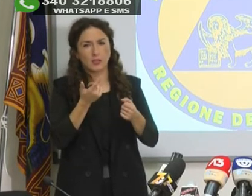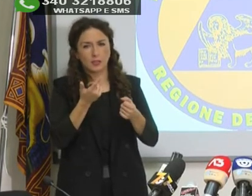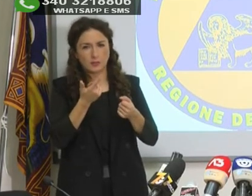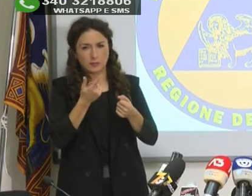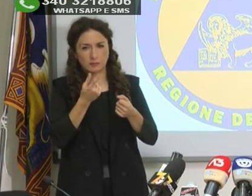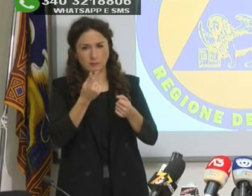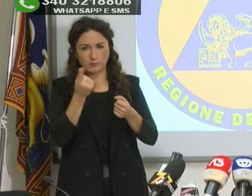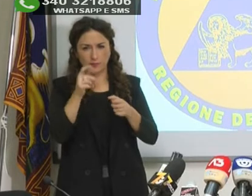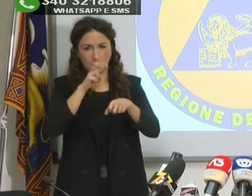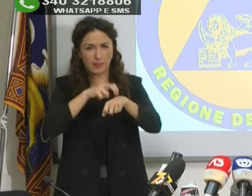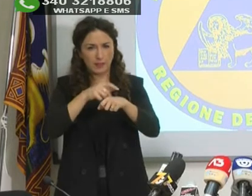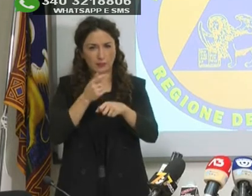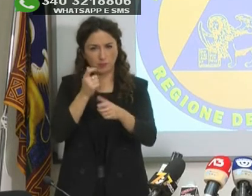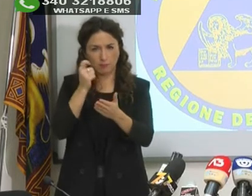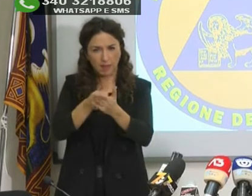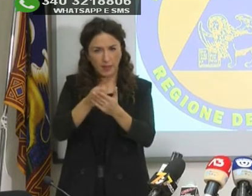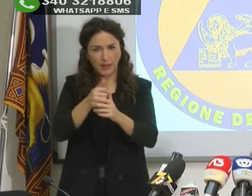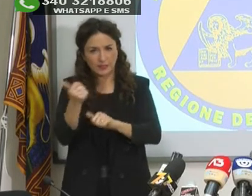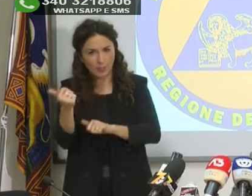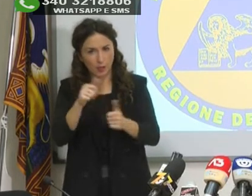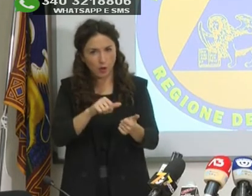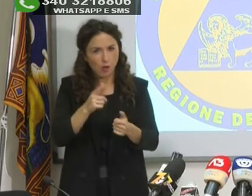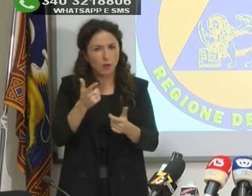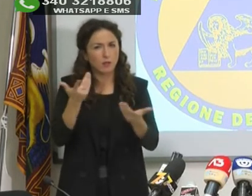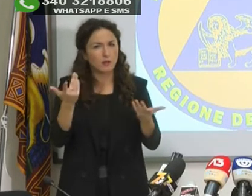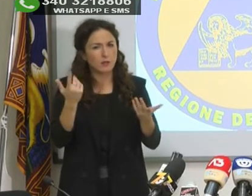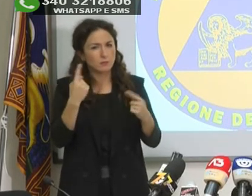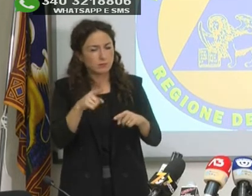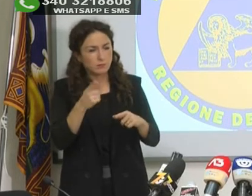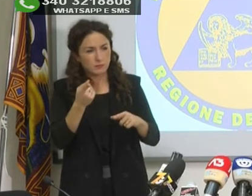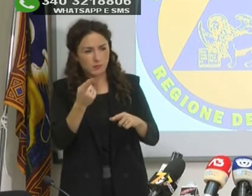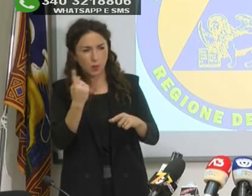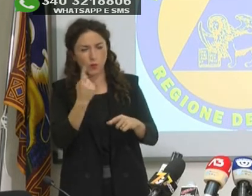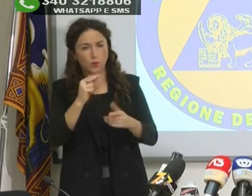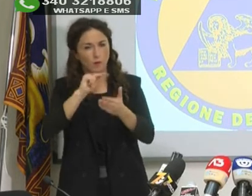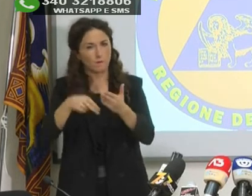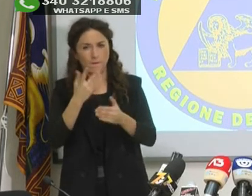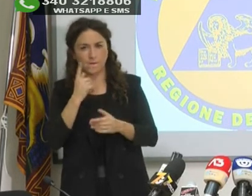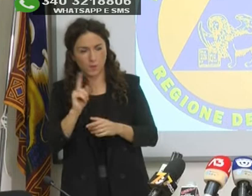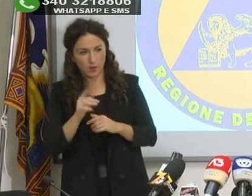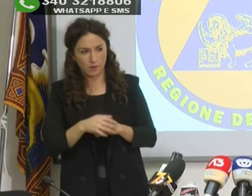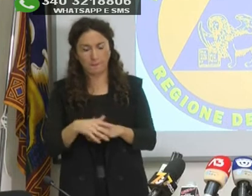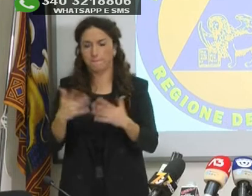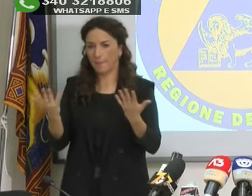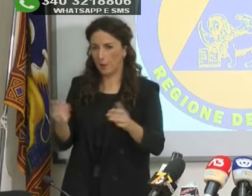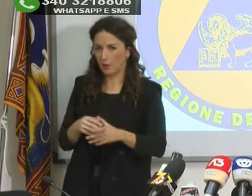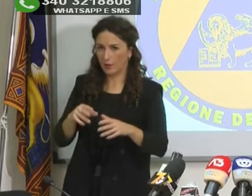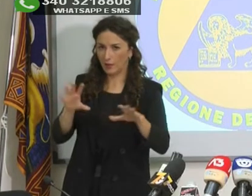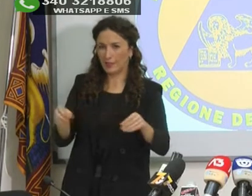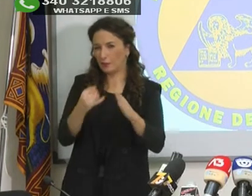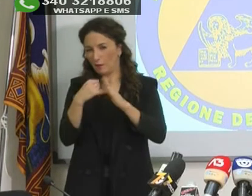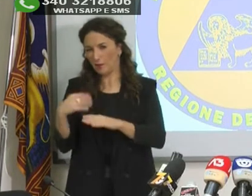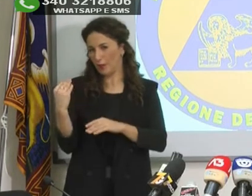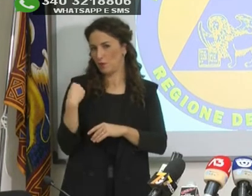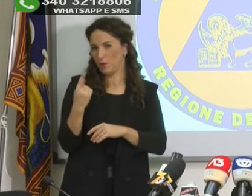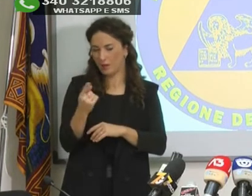erano questi, diciamo, i punti che hanno indotto SNAMI e SMI a non firmare. Grazie. Allora, parto dalla fine.